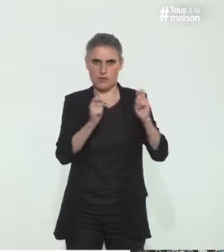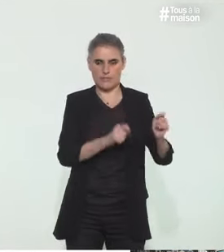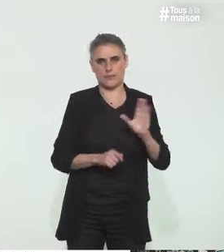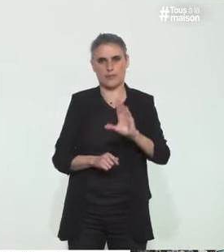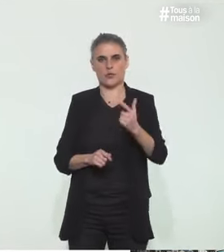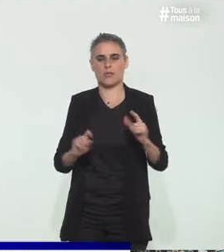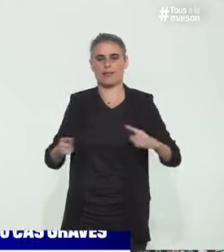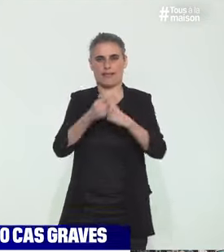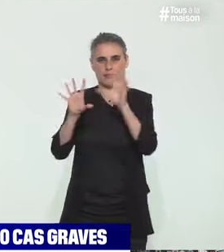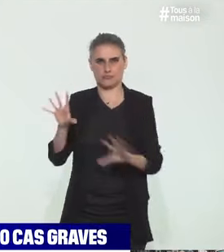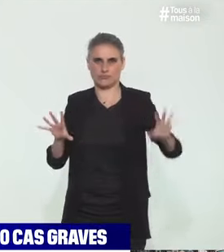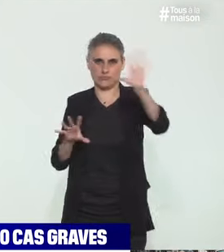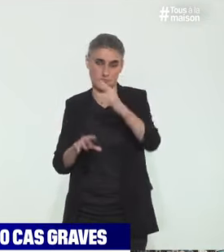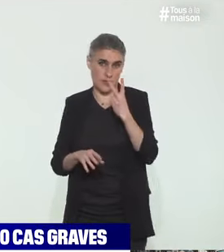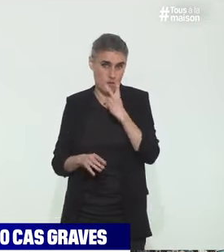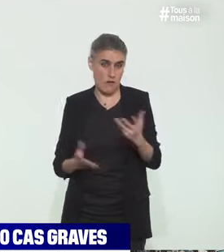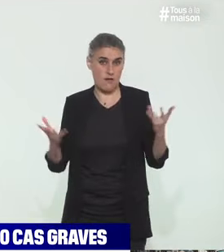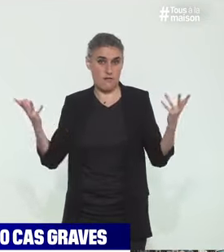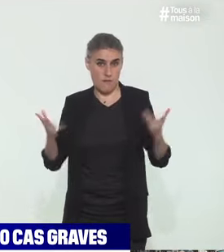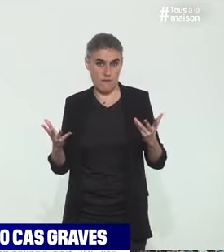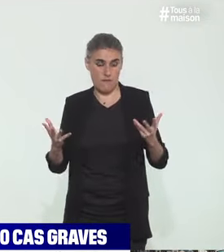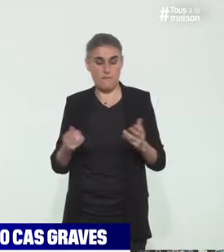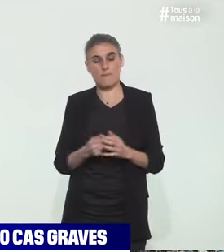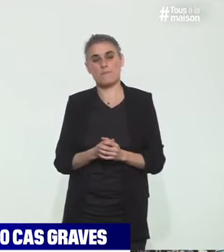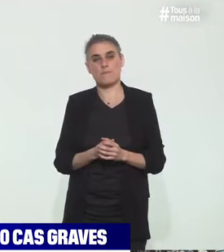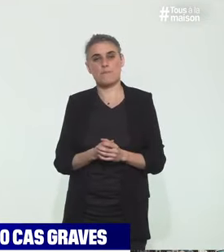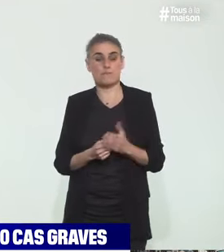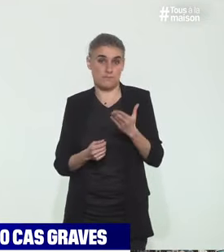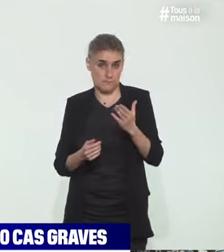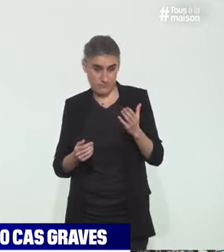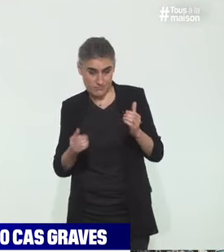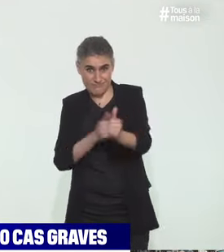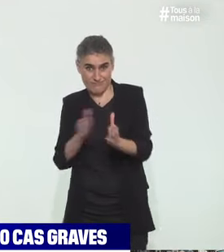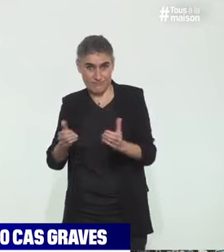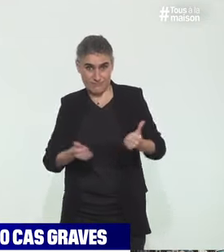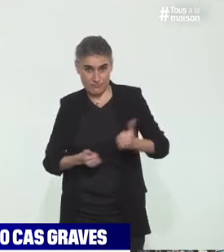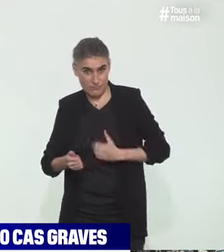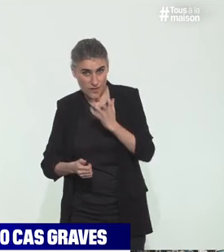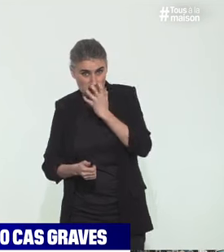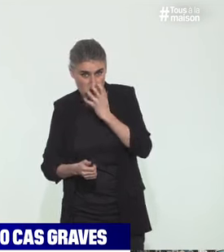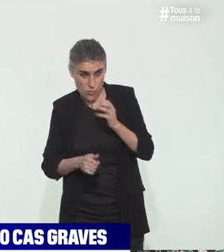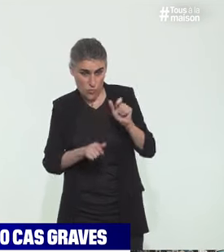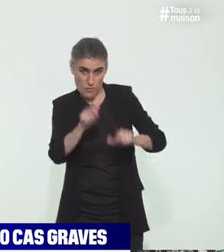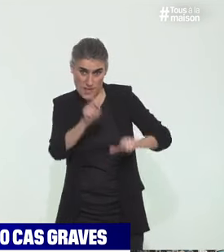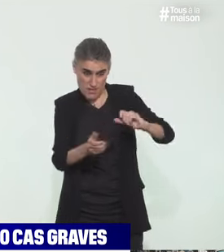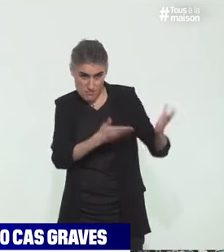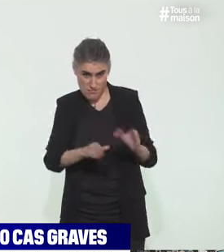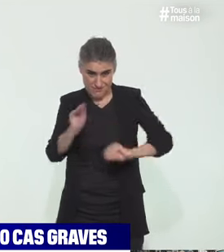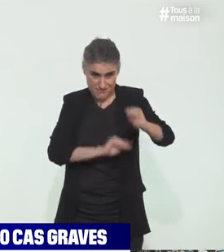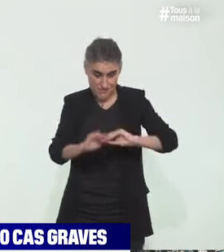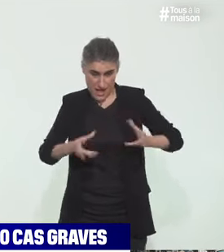carte et nous permettent, vous le voyez, de refléter, de déterminer la possibilité d'accueillir de nouveaux patients en service de